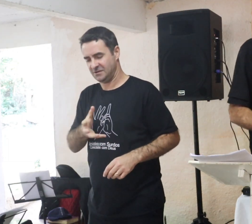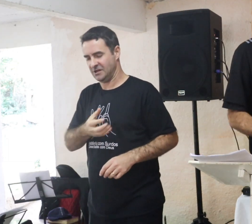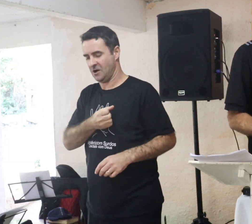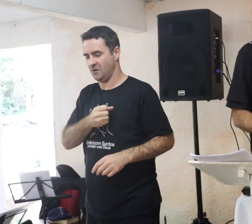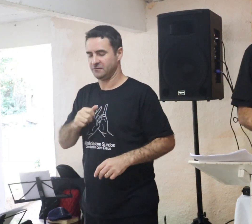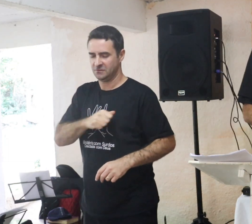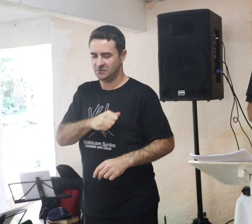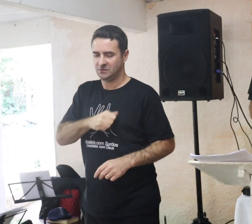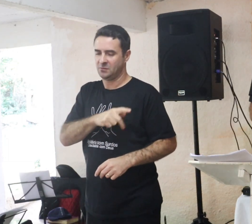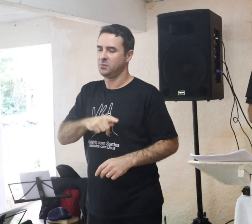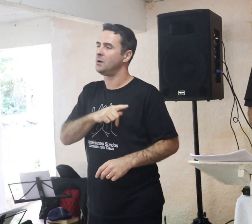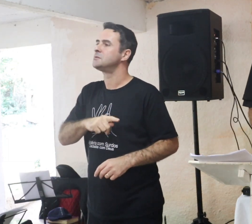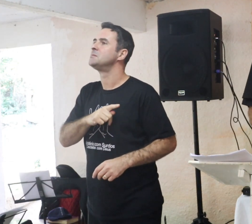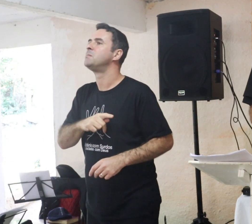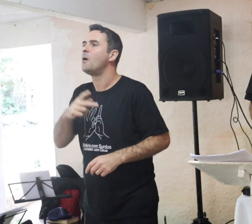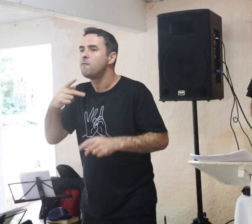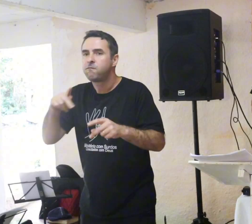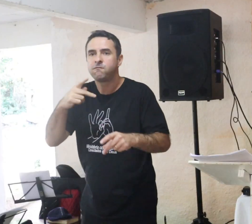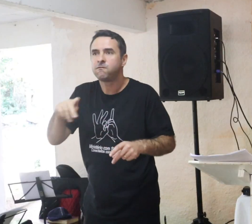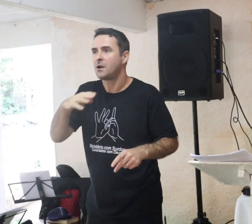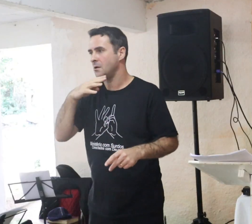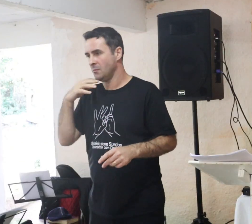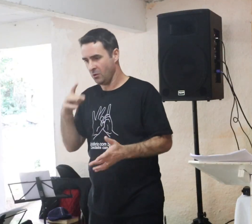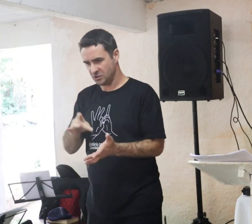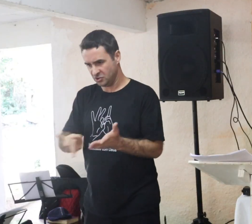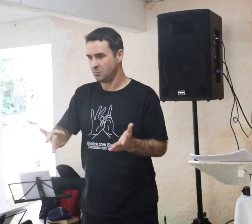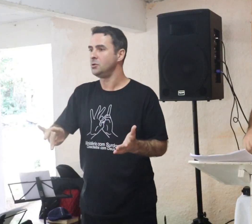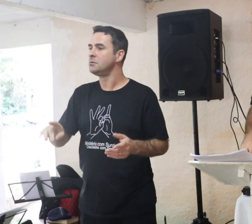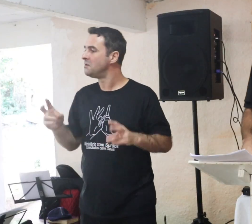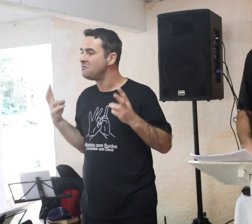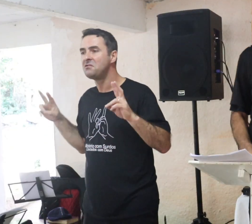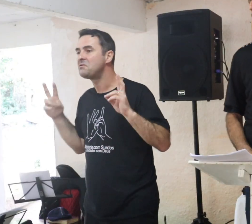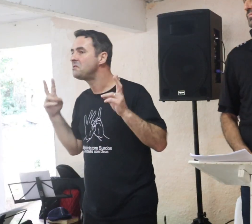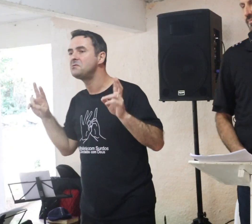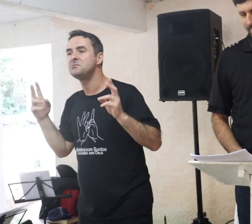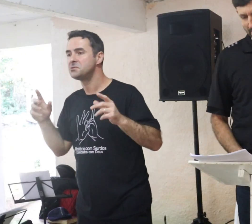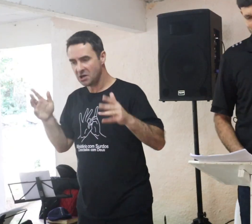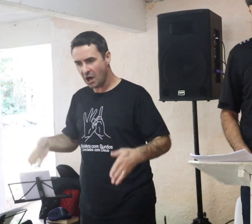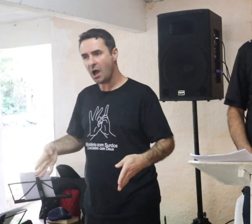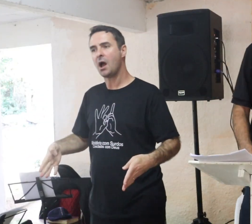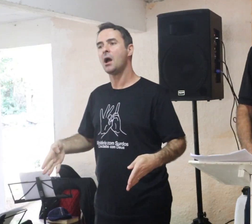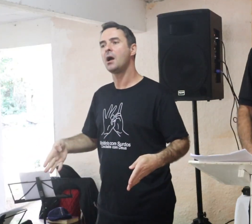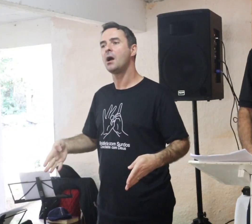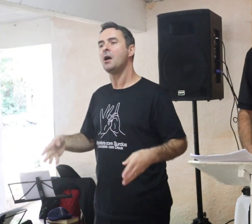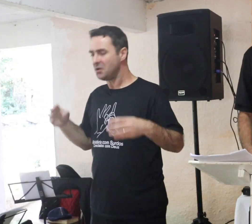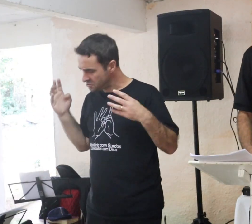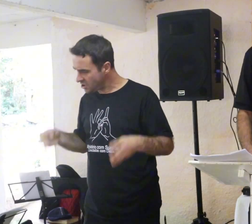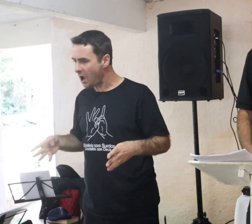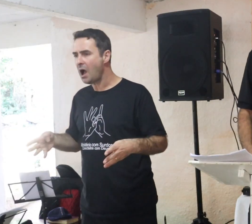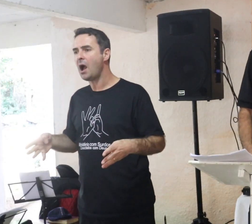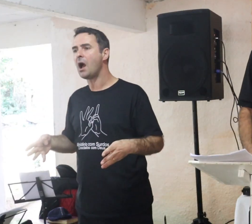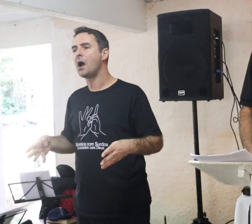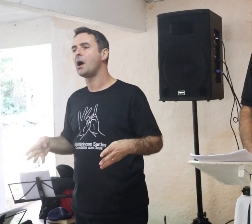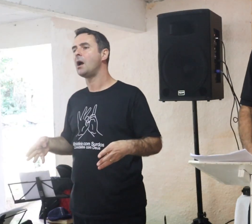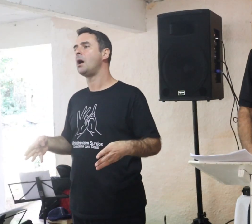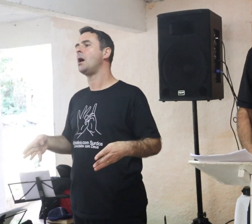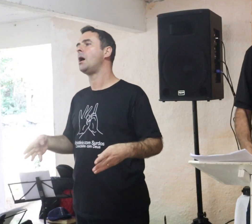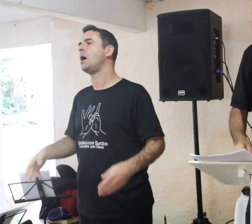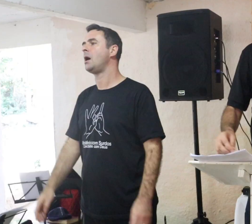Paulo não está errado em falar da morte como um inimigo vencido, de maneira zombeteira.